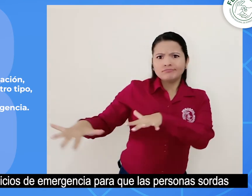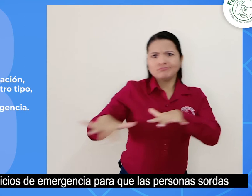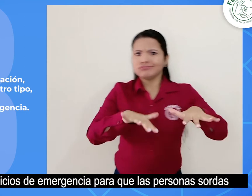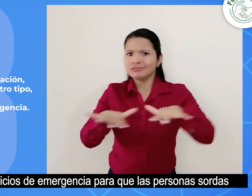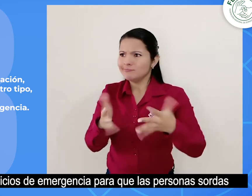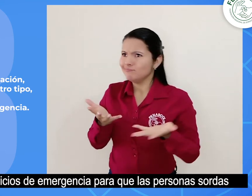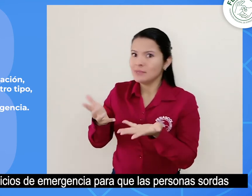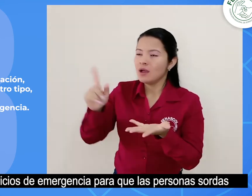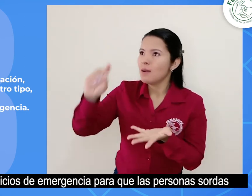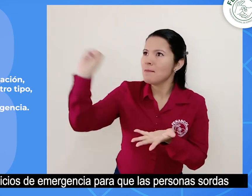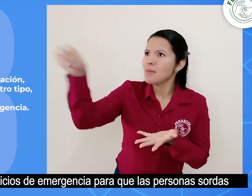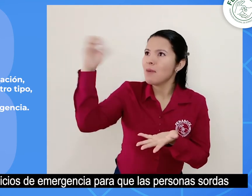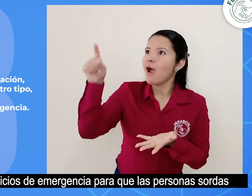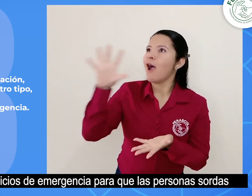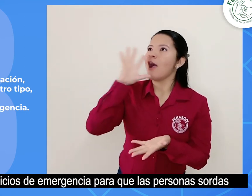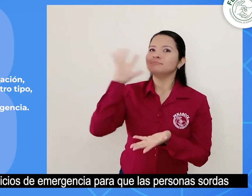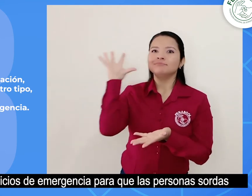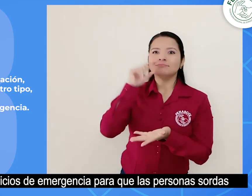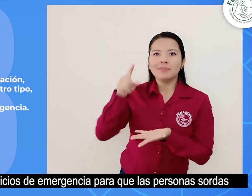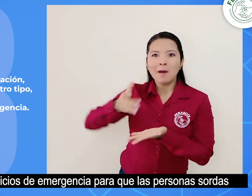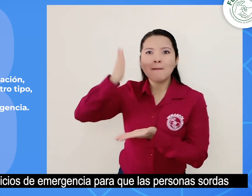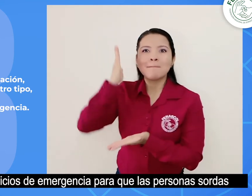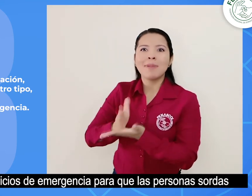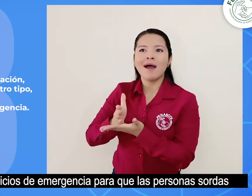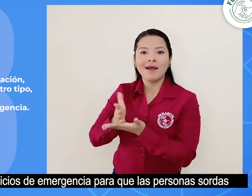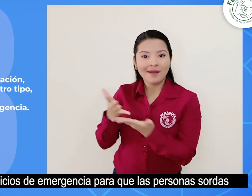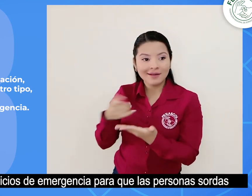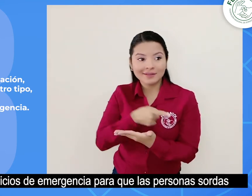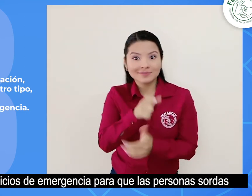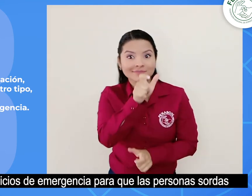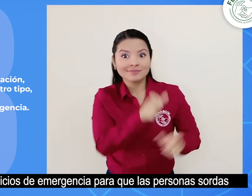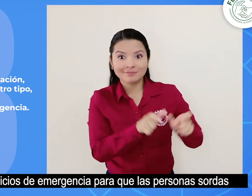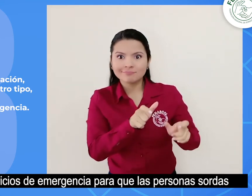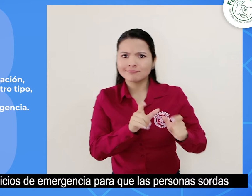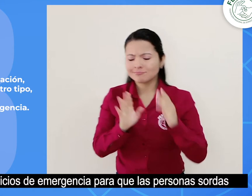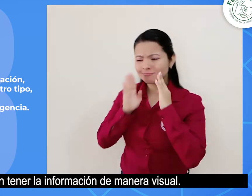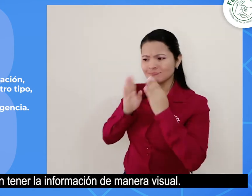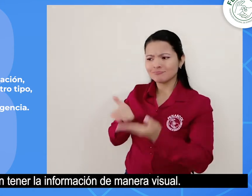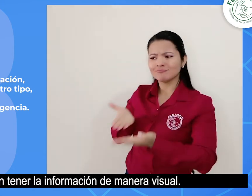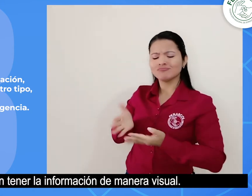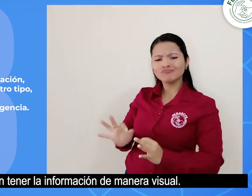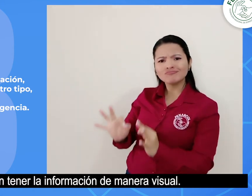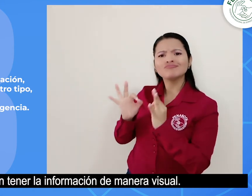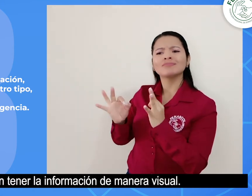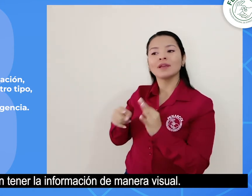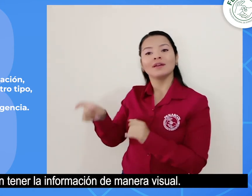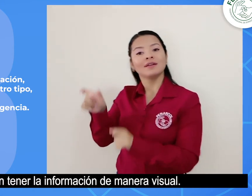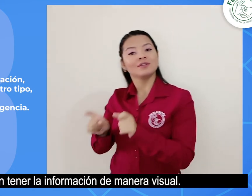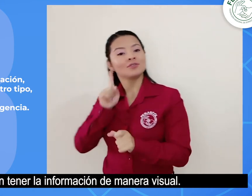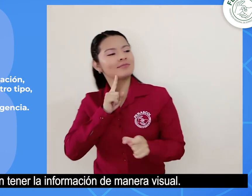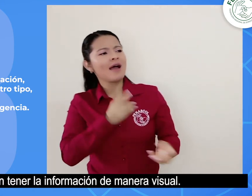Incluidos los servicios de emergencia, para que las personas sordas puedan tener la información